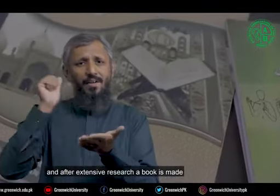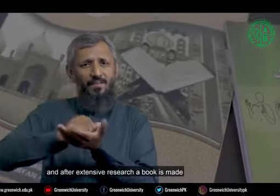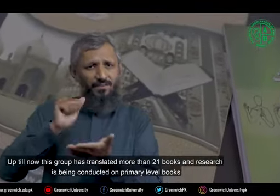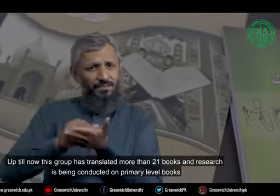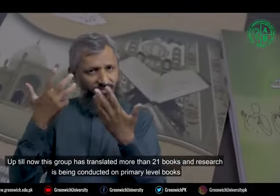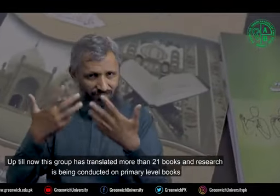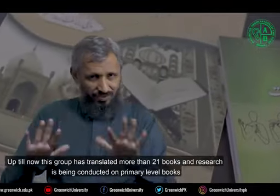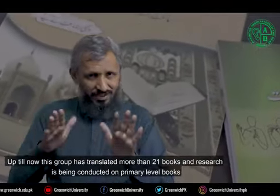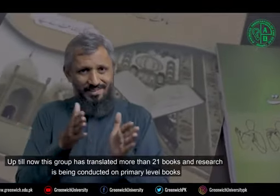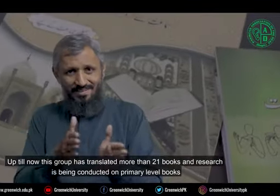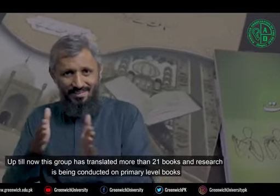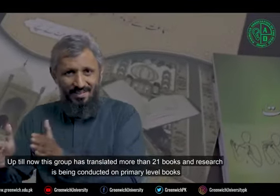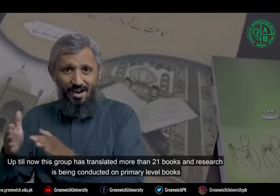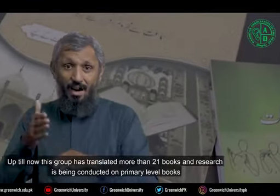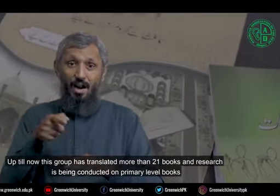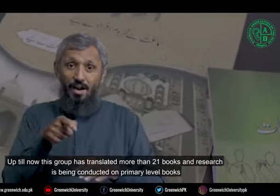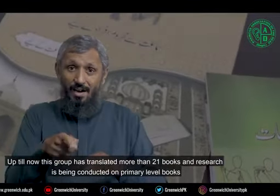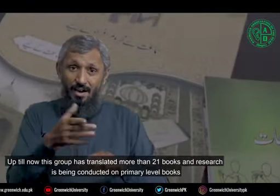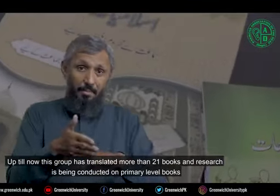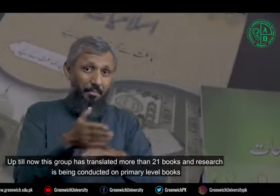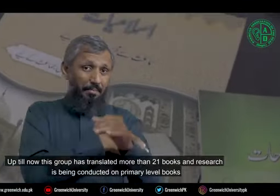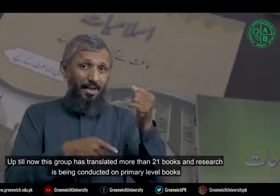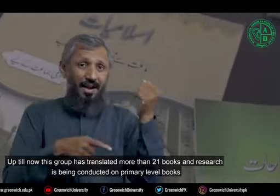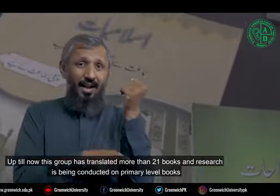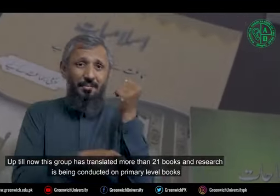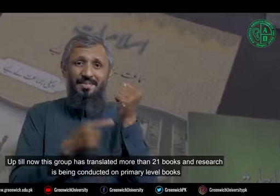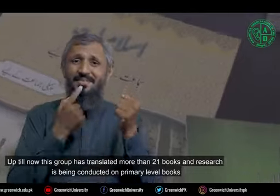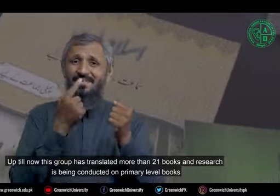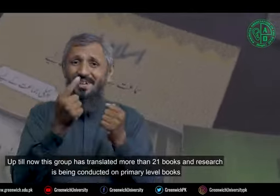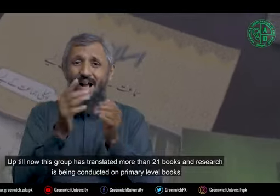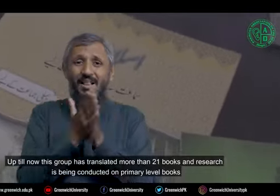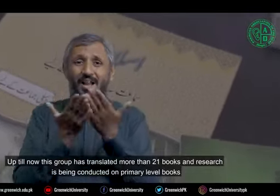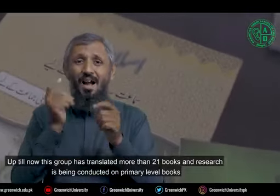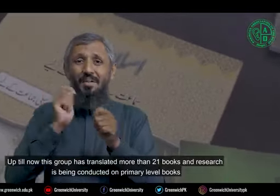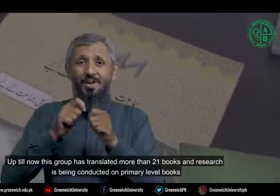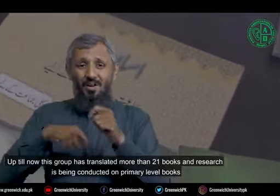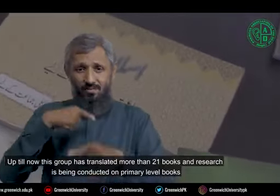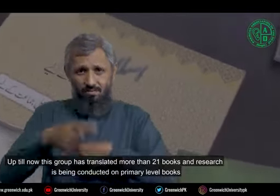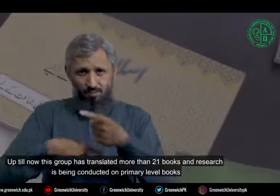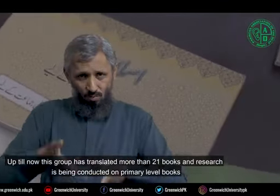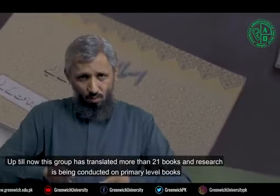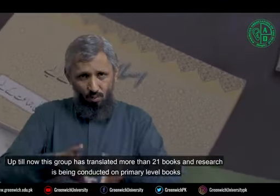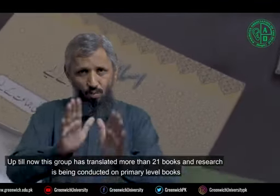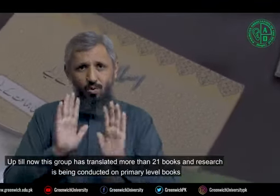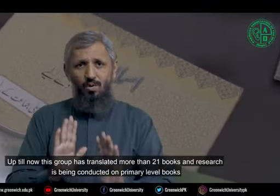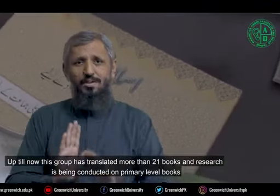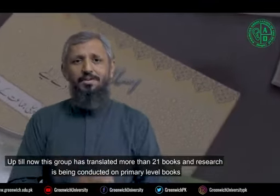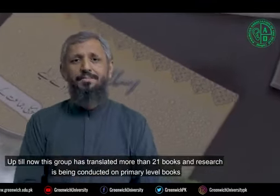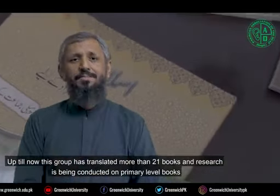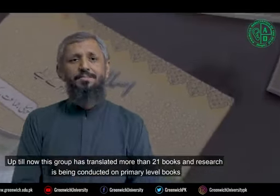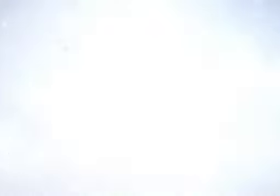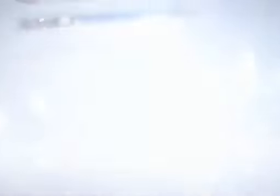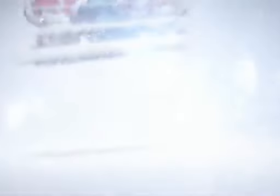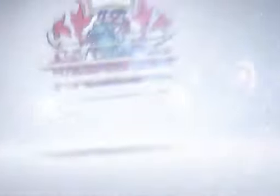है। अब तक ये ग्रुप 21 किताबें लिख चुका है और ख़ासकर प्राइमरी की किताबों पर काम जारी है।